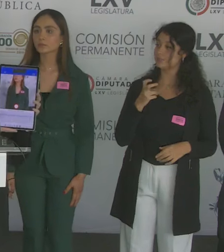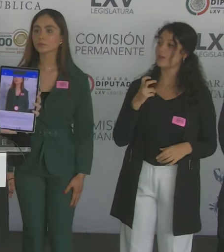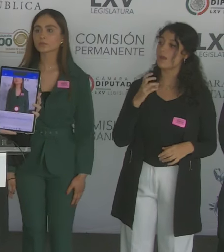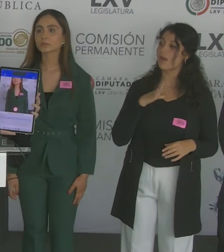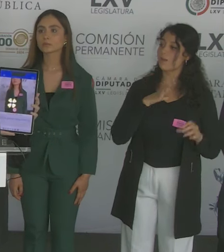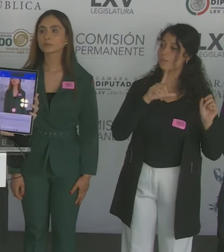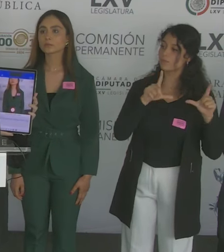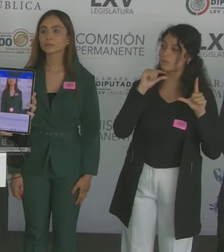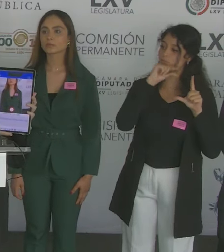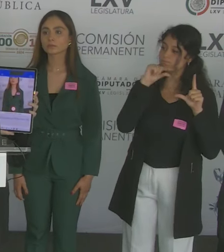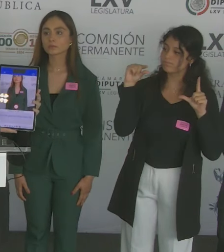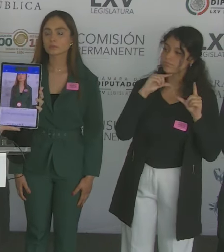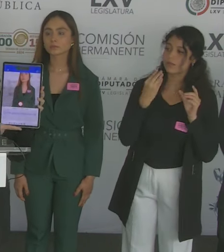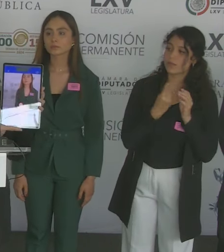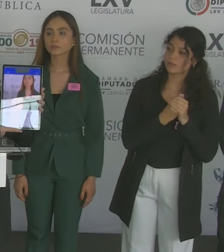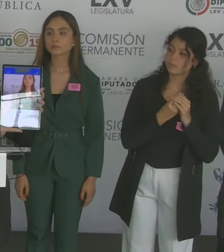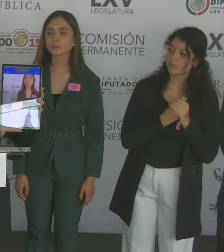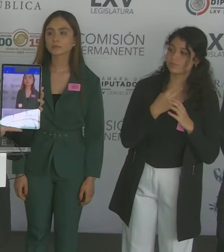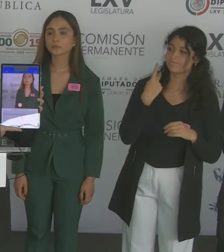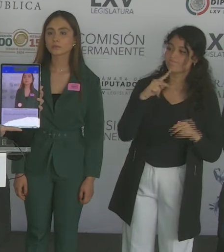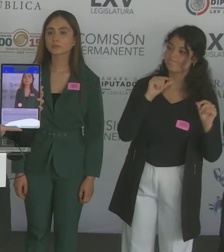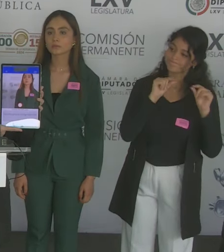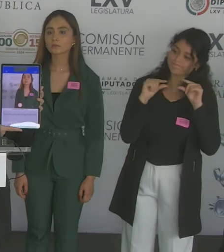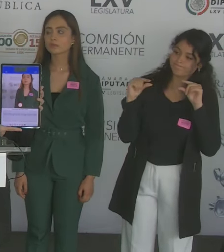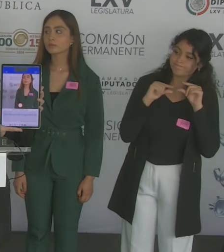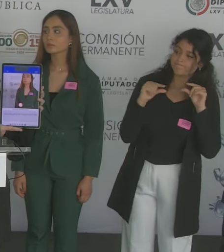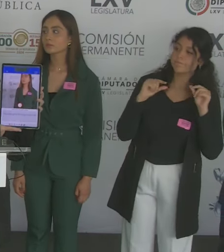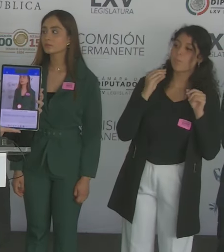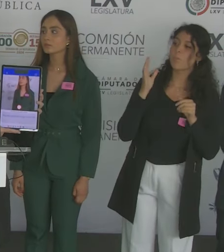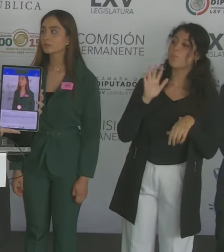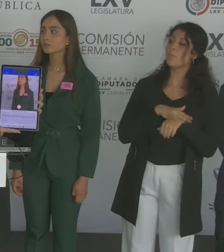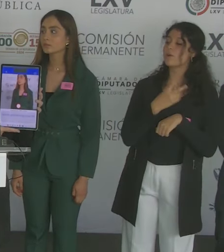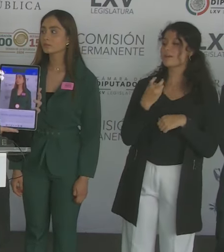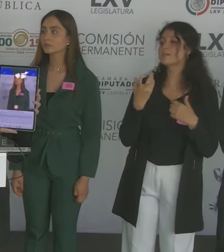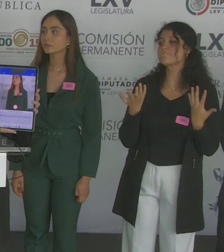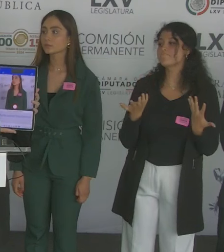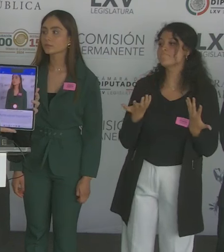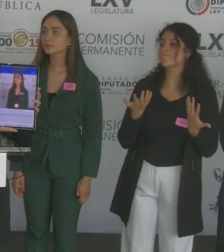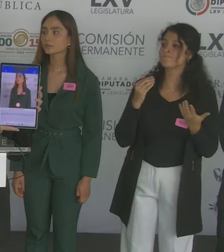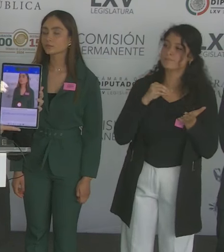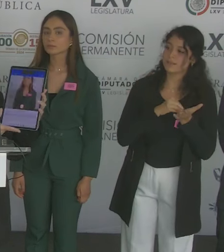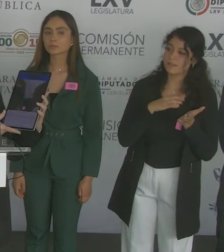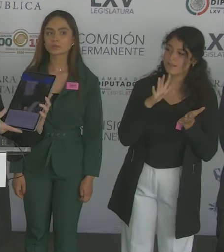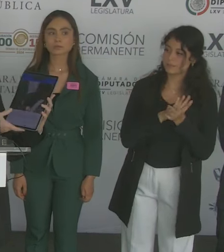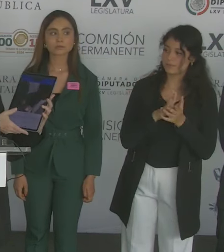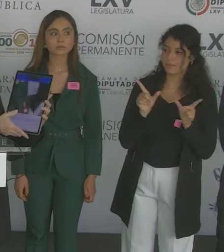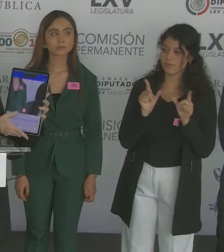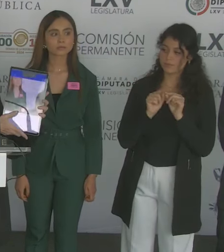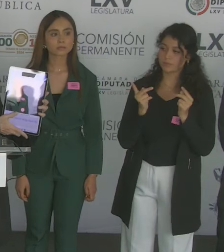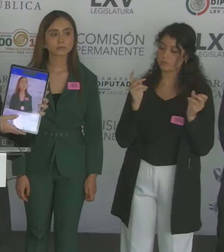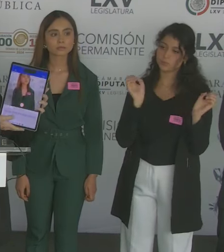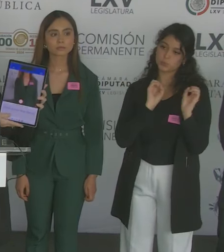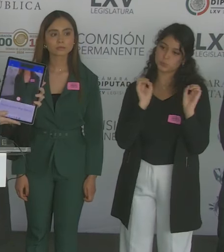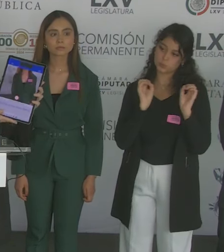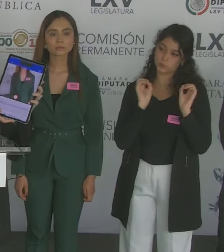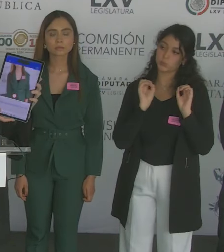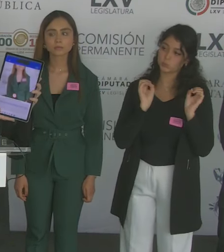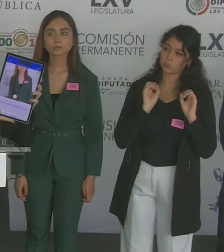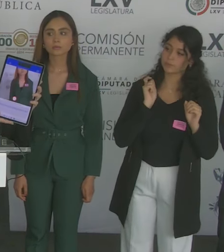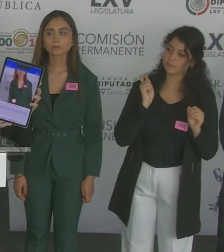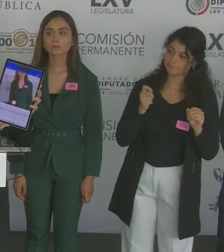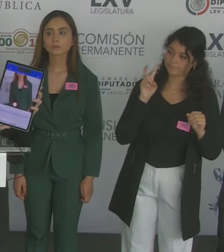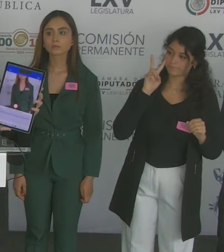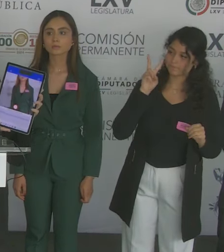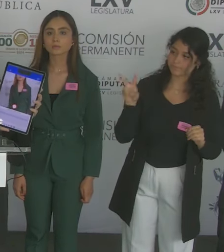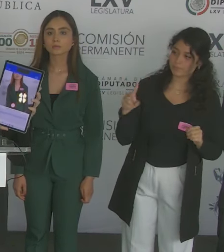algunos asuntos tapados porque están Eh pues encriptados para que no puedan ser difundidos pero aquí estamos viendo ya